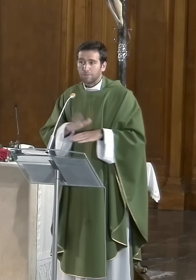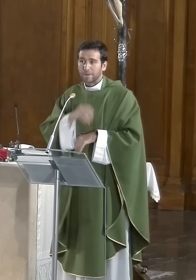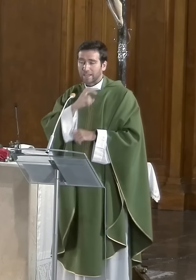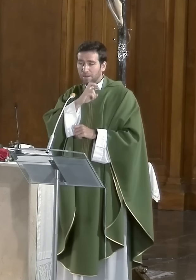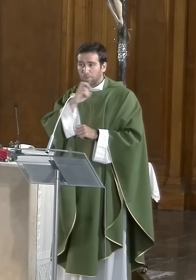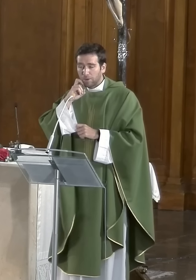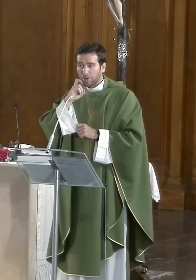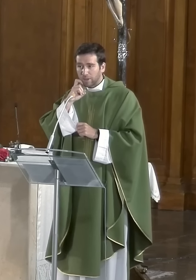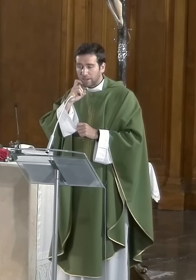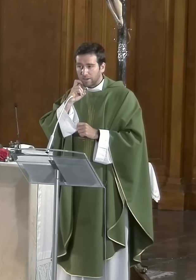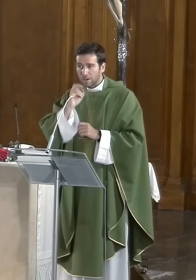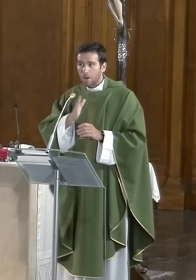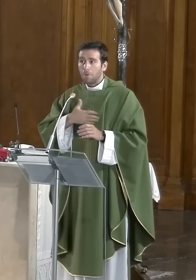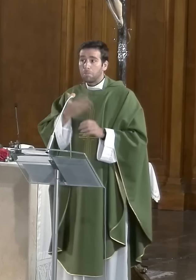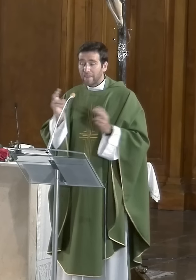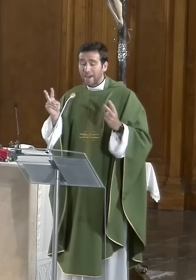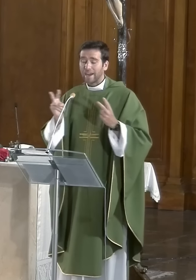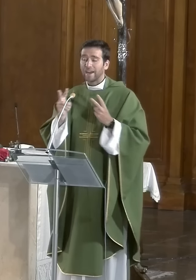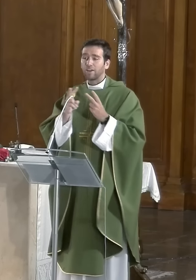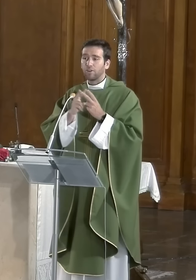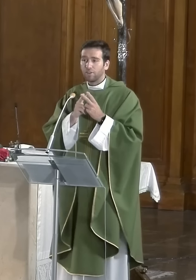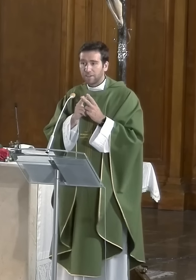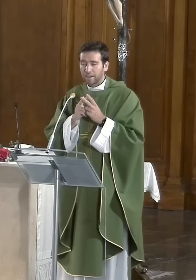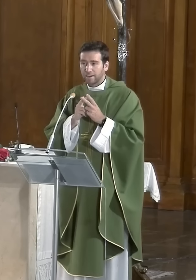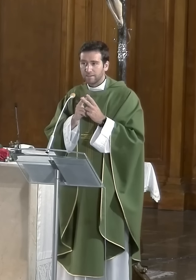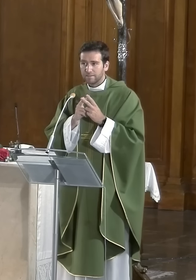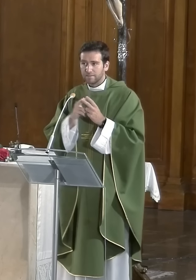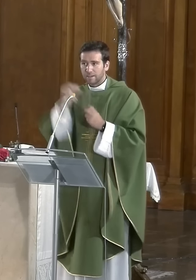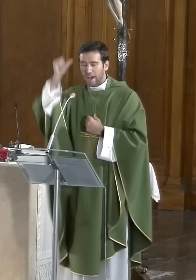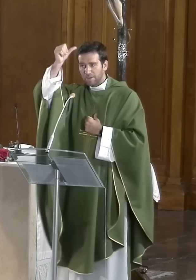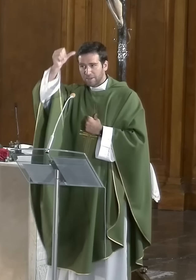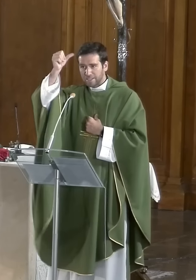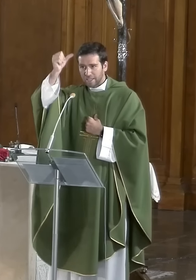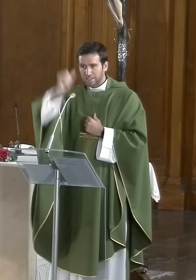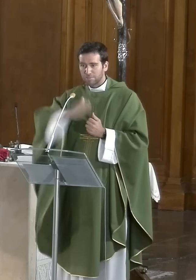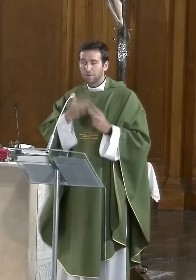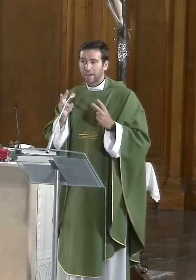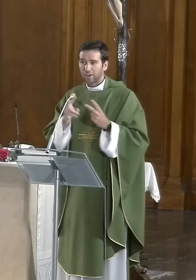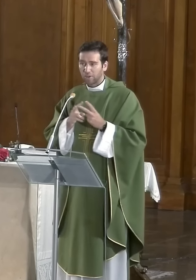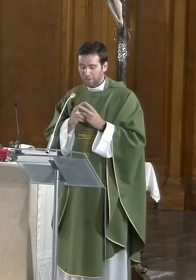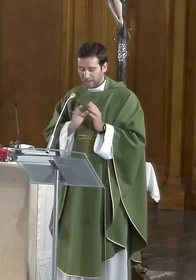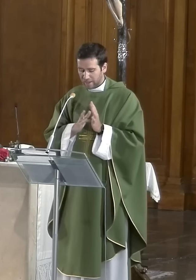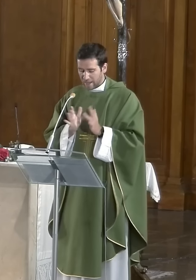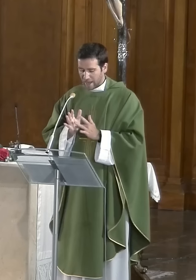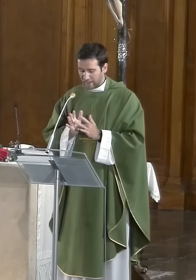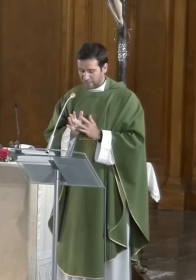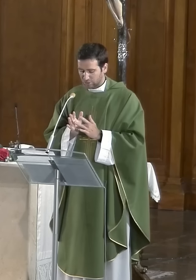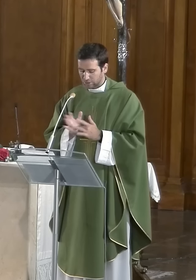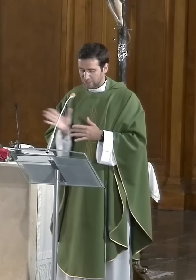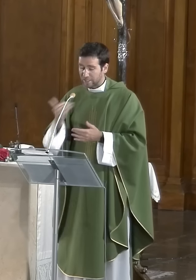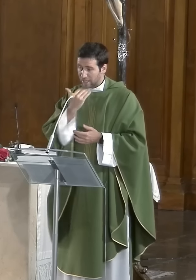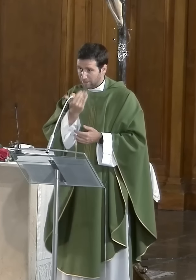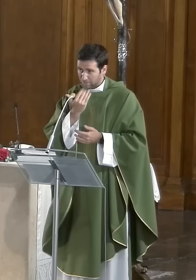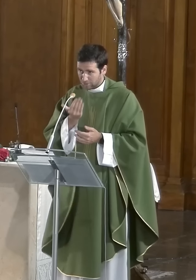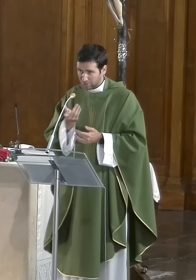para que el pueblo judío pueda reconocer al Mesías, pueda reconocer a Jesús. Sabemos,